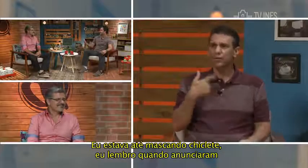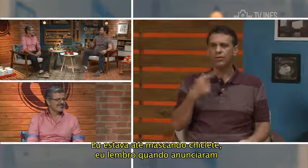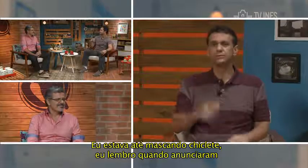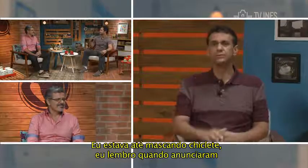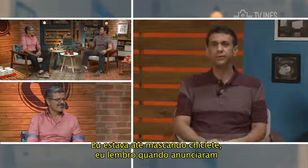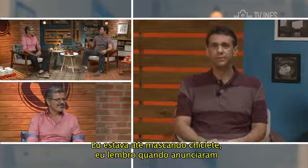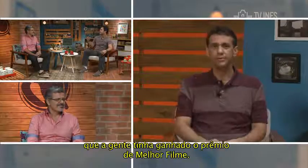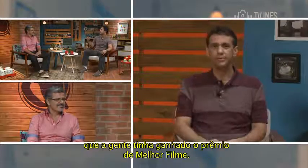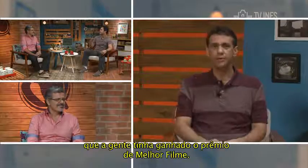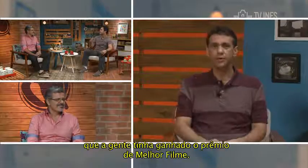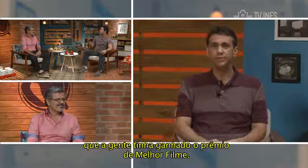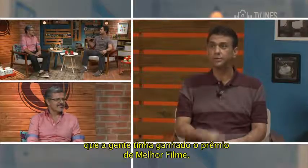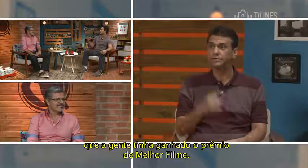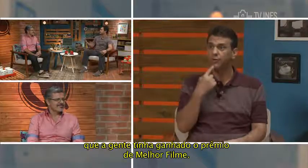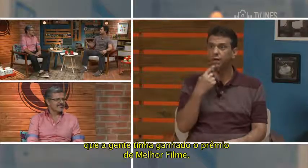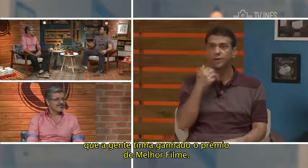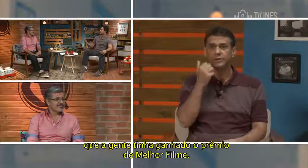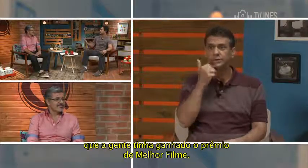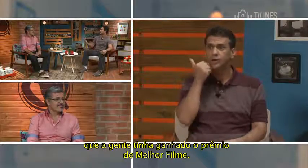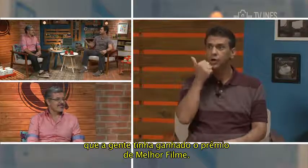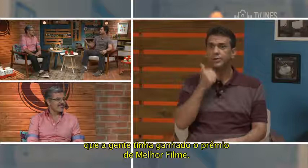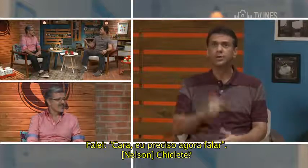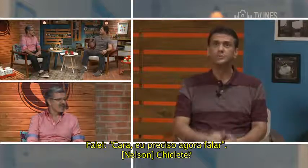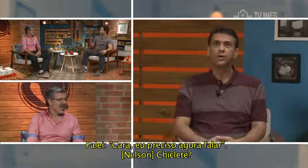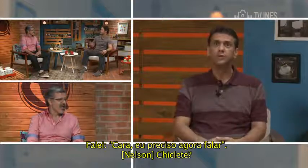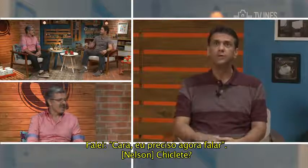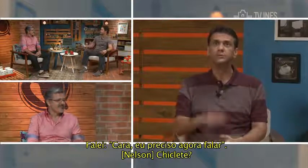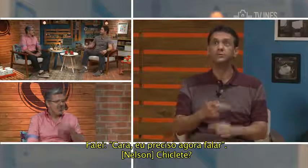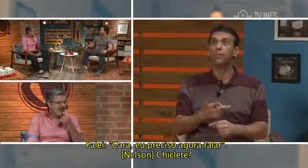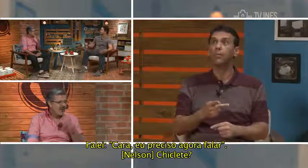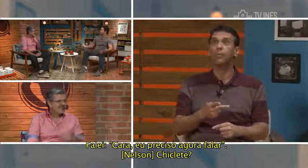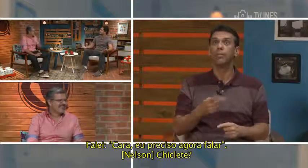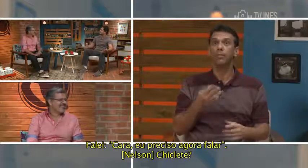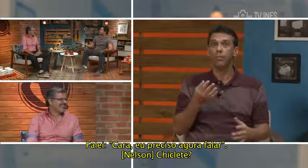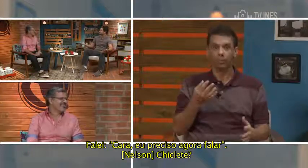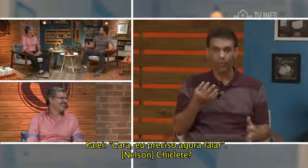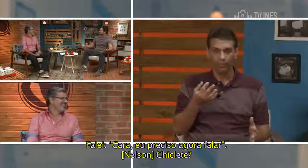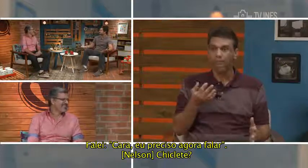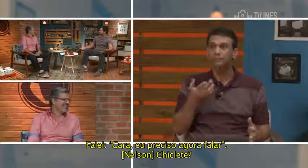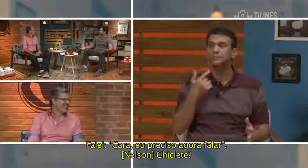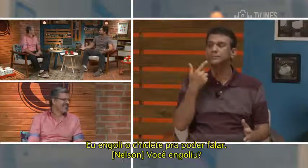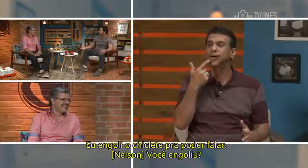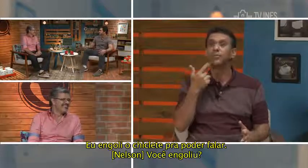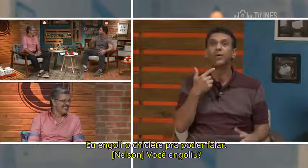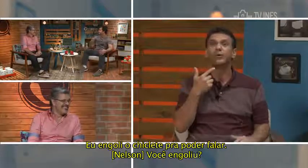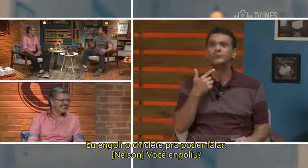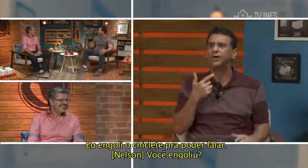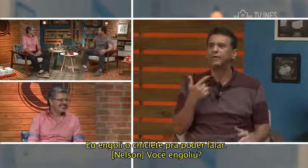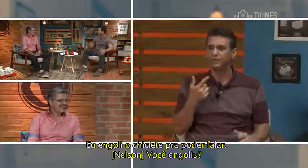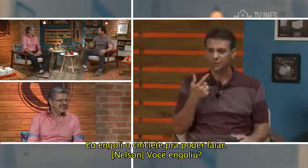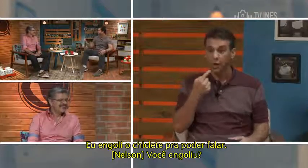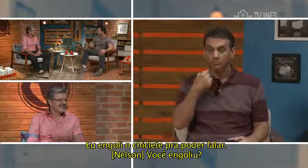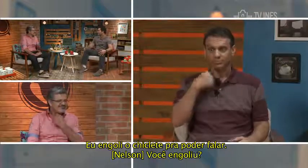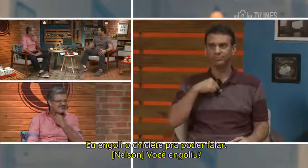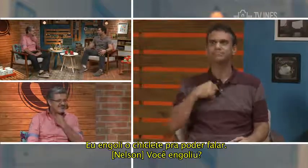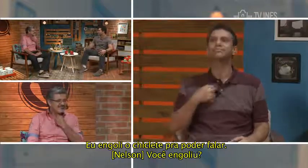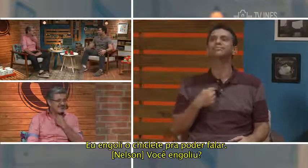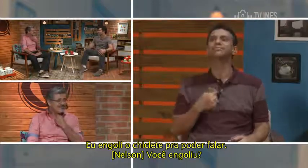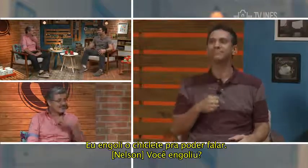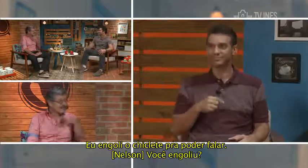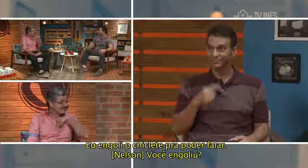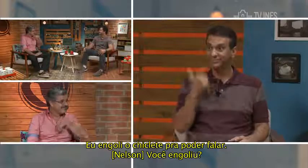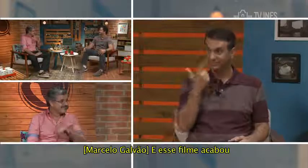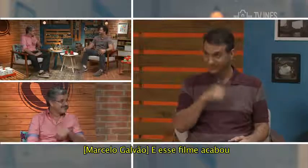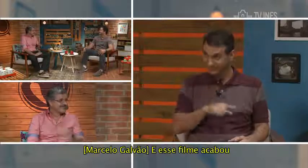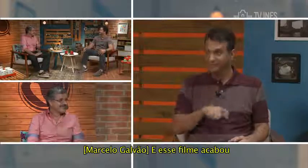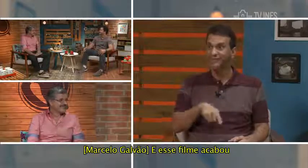chiclete, eu lembro, quando anunciaram que a gente tinha ganho o prêmio de melhor filme, eu falei, cara, eu preciso agora falar. Eu engoli o chiclete para poder falar lá na frente. Você